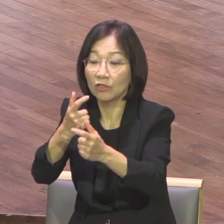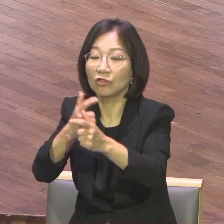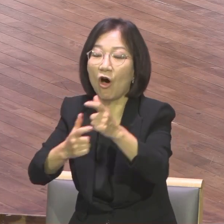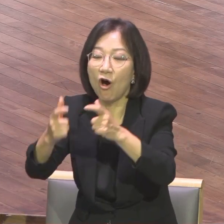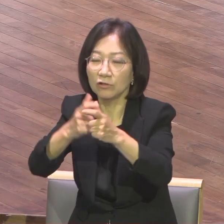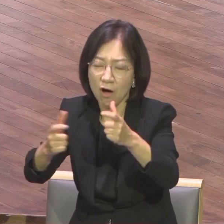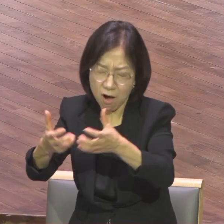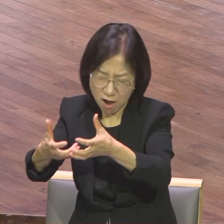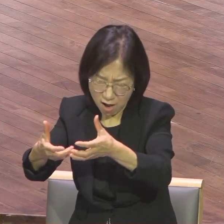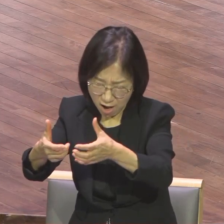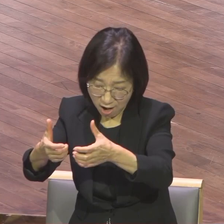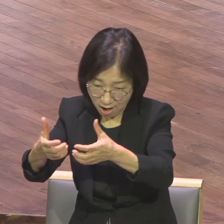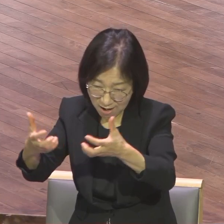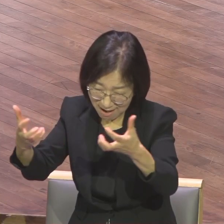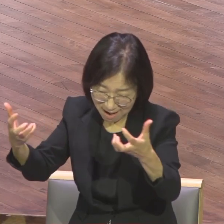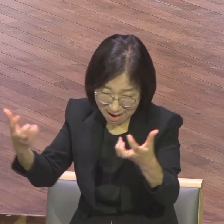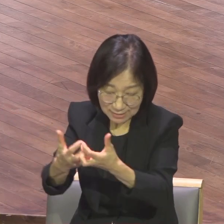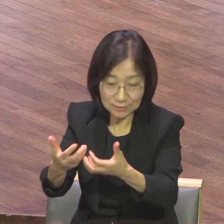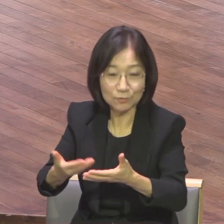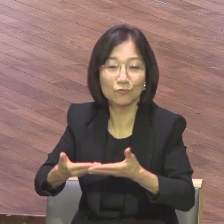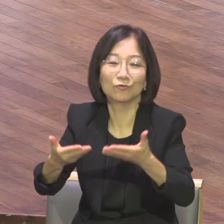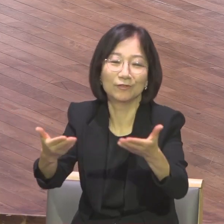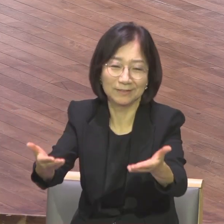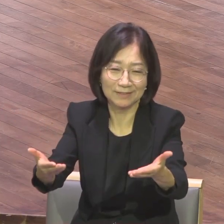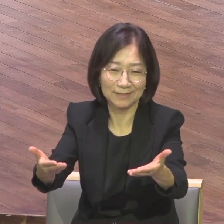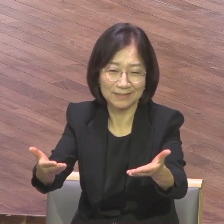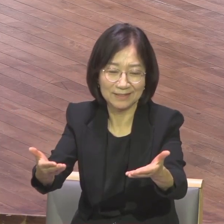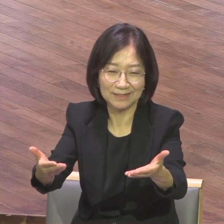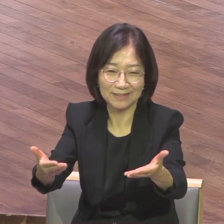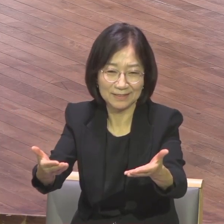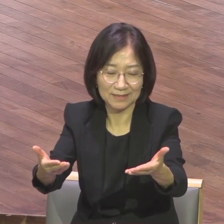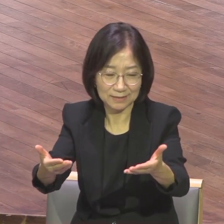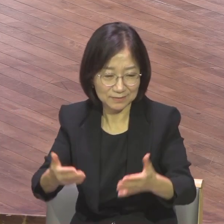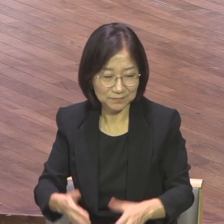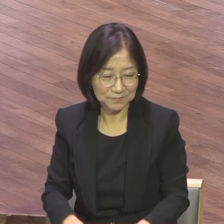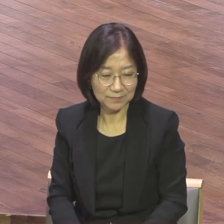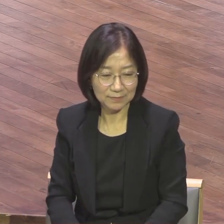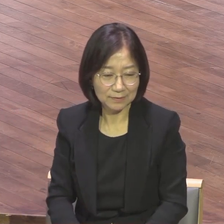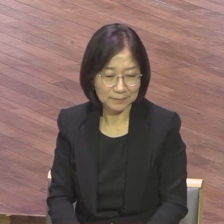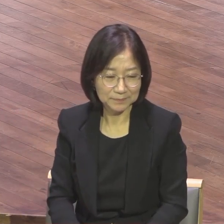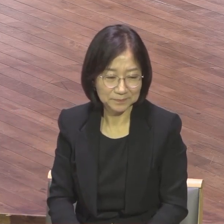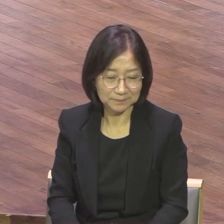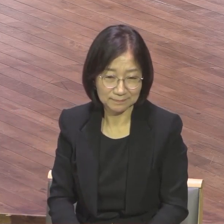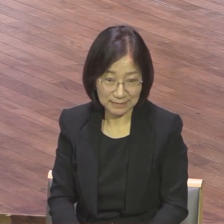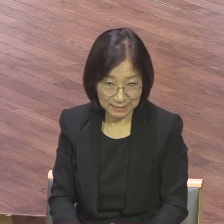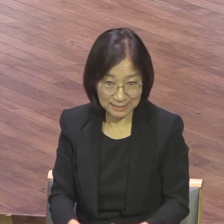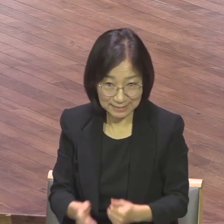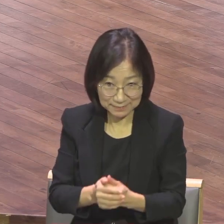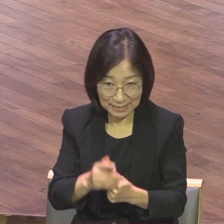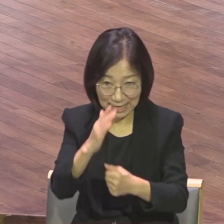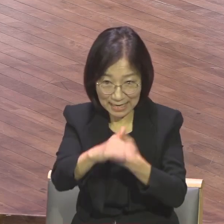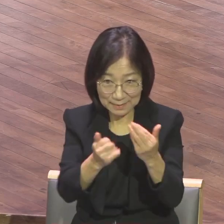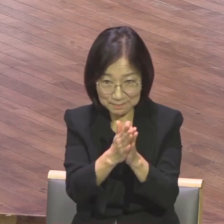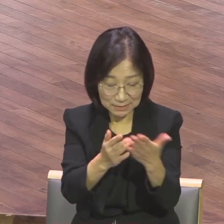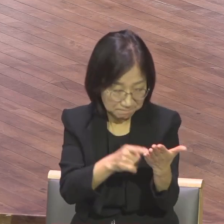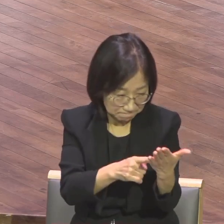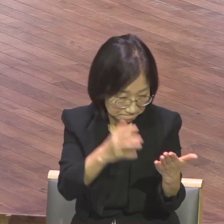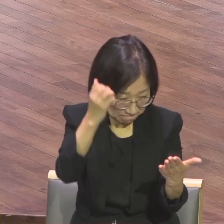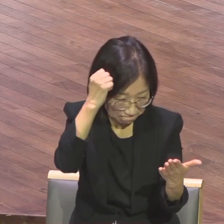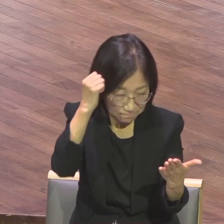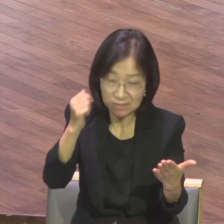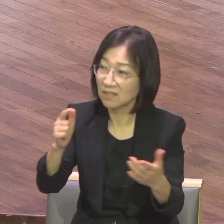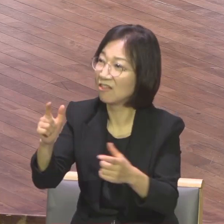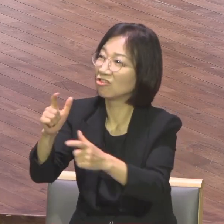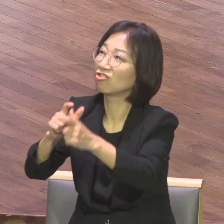더 넘치도록 능히 주시는 분이라고 그랬어요. 그러니까 더 달라고 그랬어요. 하나님 나를